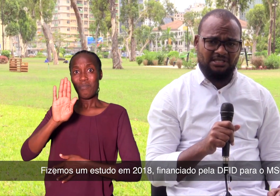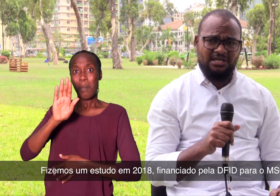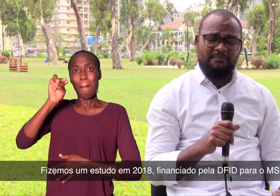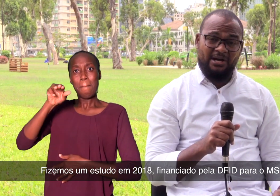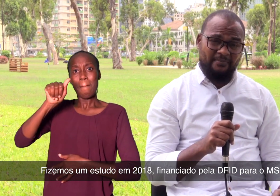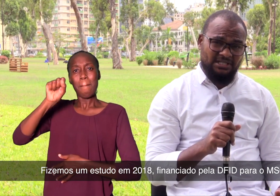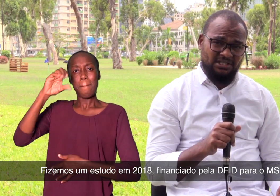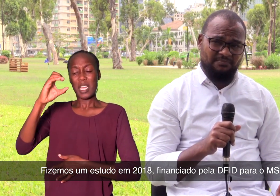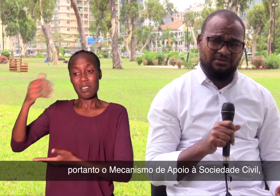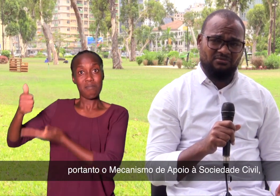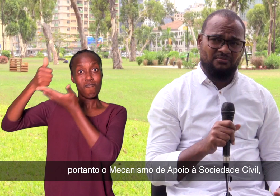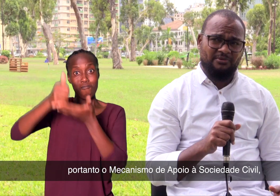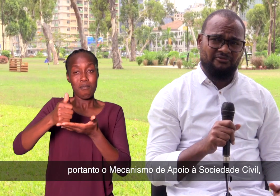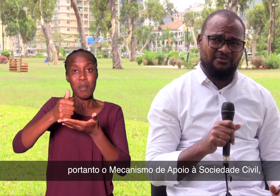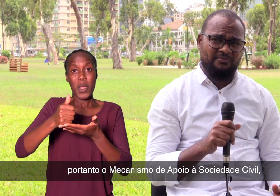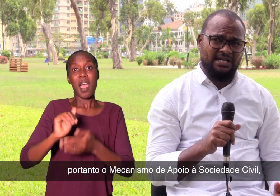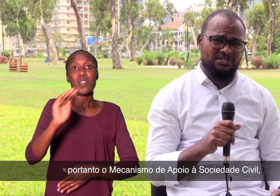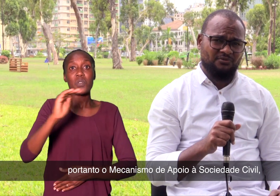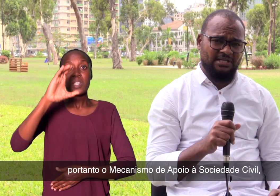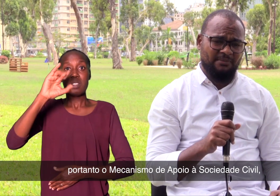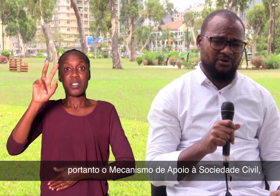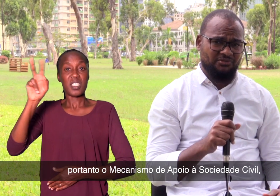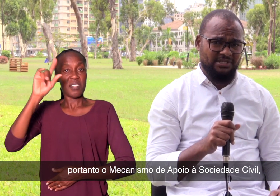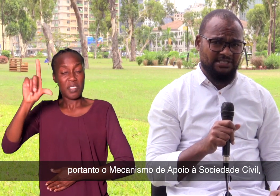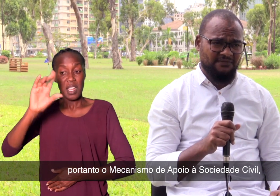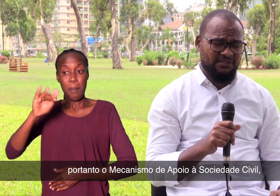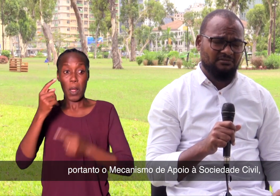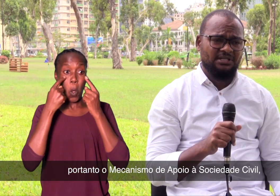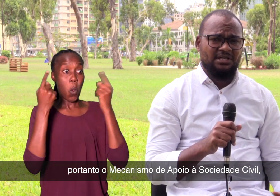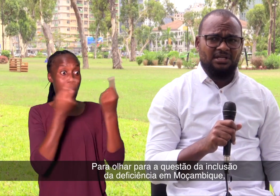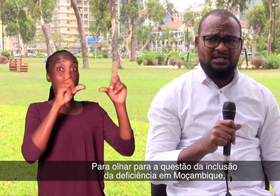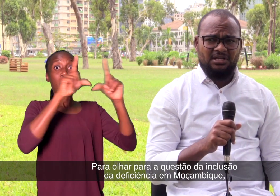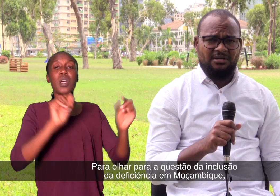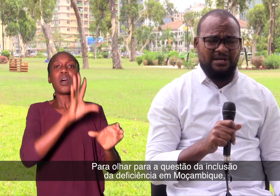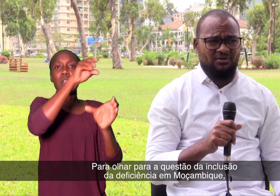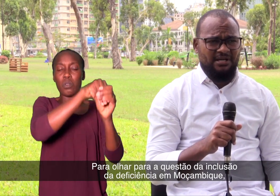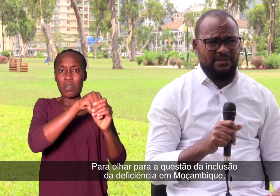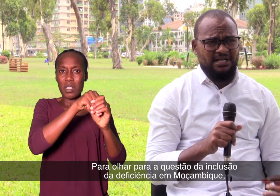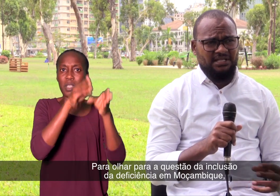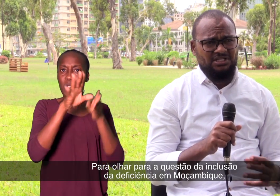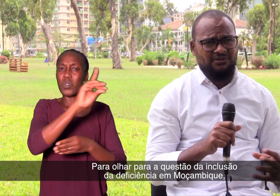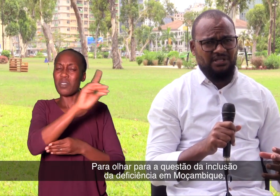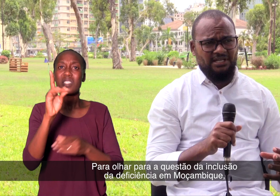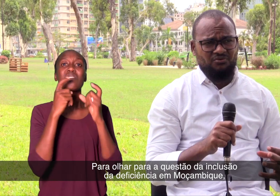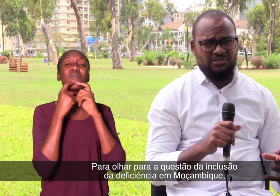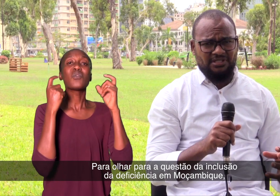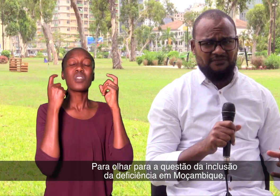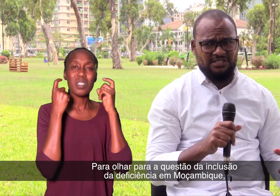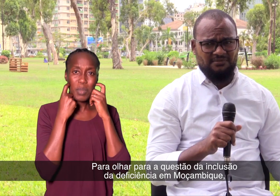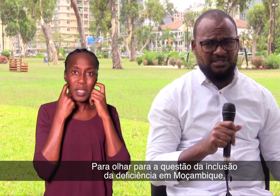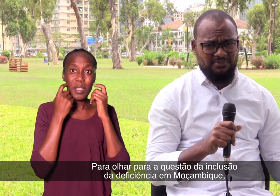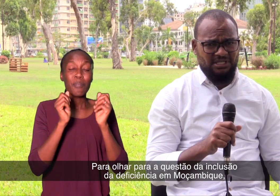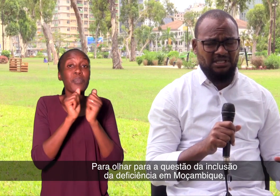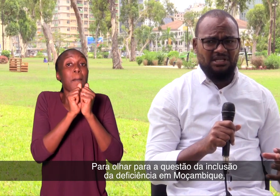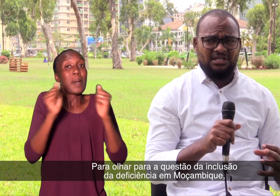DFID para o MASC, portanto, o Mecanismo de Apoio à Sociedade Civil, para olhar para a questão da inclusão da